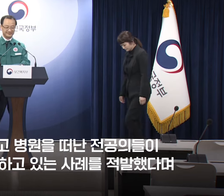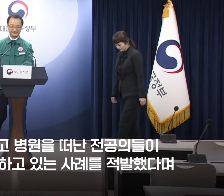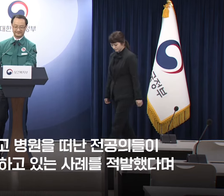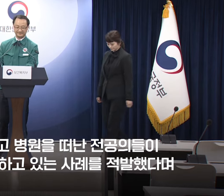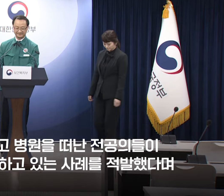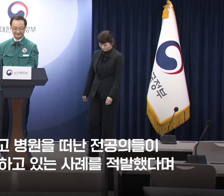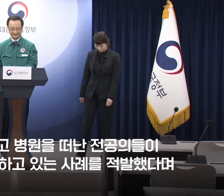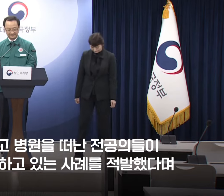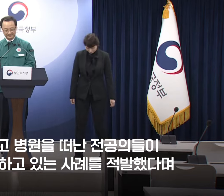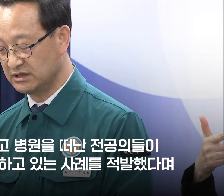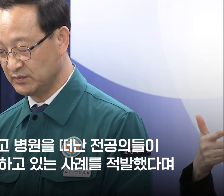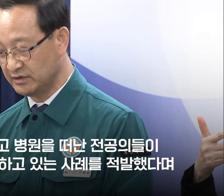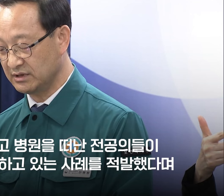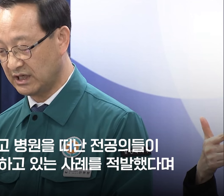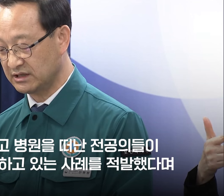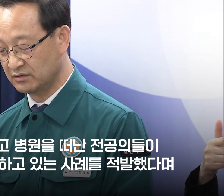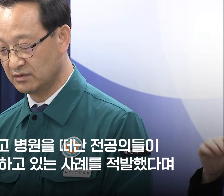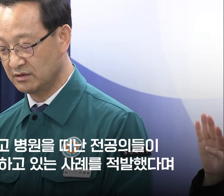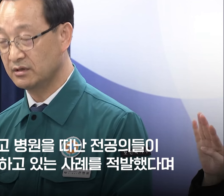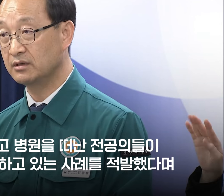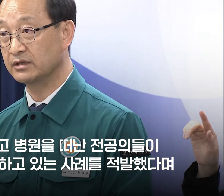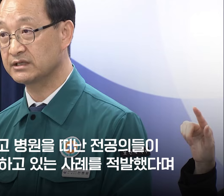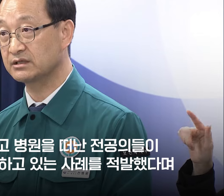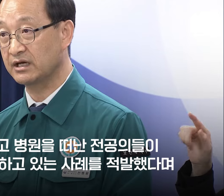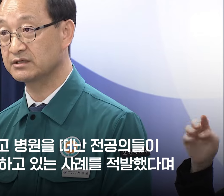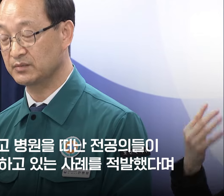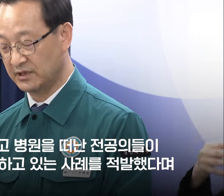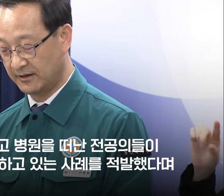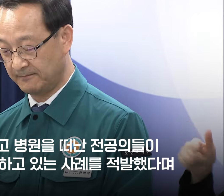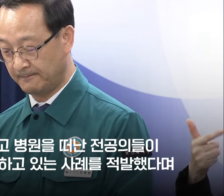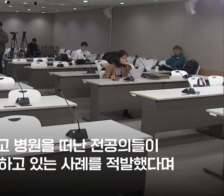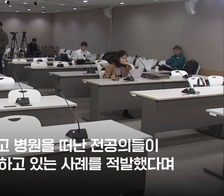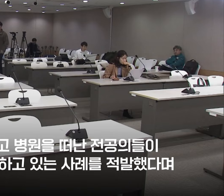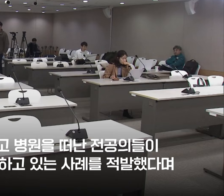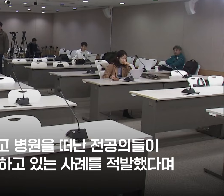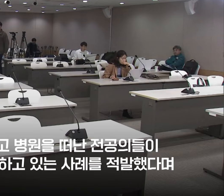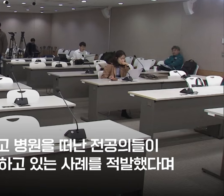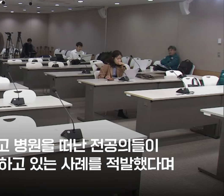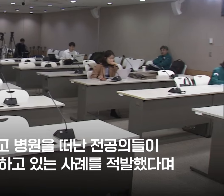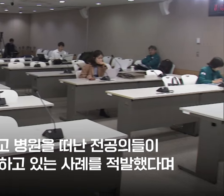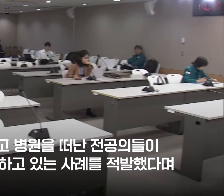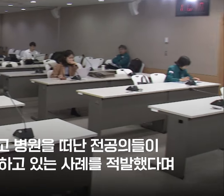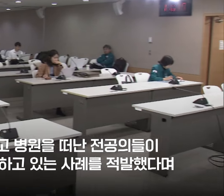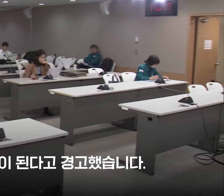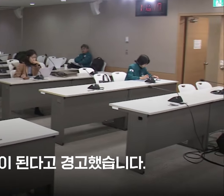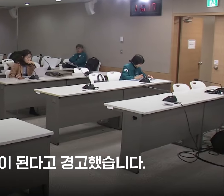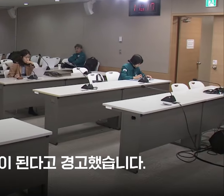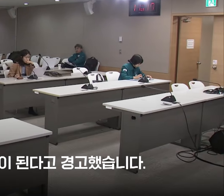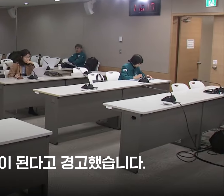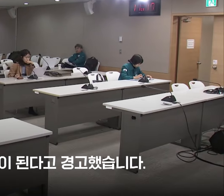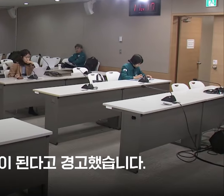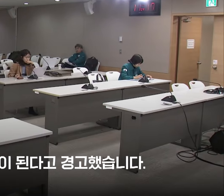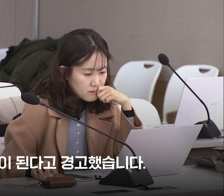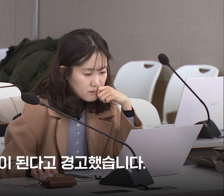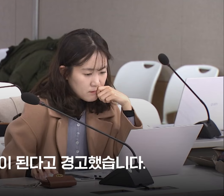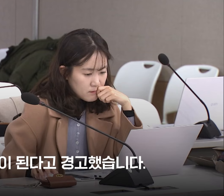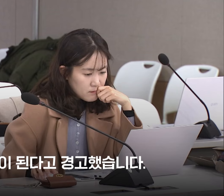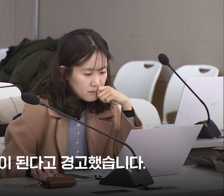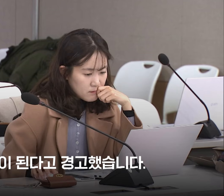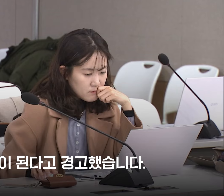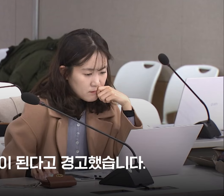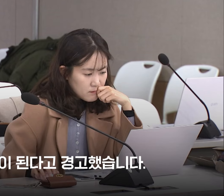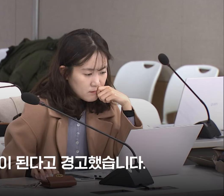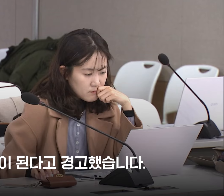정부가 사직서를 내고 병원을 떠난 전공의들이 다른 의료기관에서 일하고 있는 사례를 적발했다며 이들은 처벌 대상이